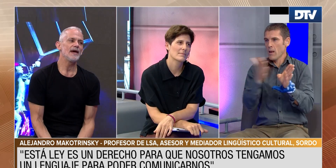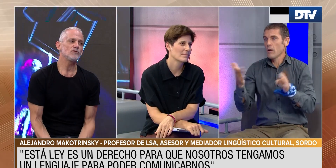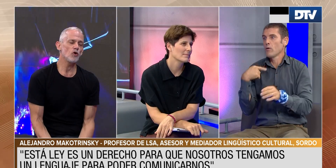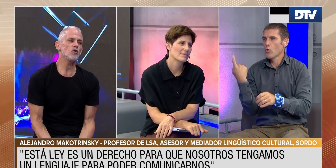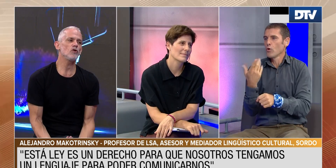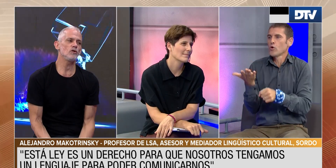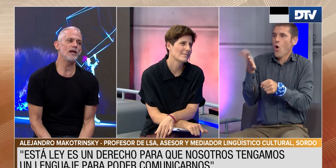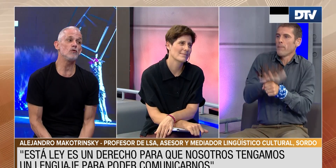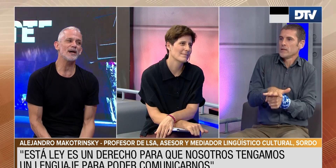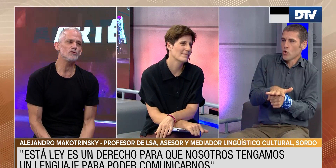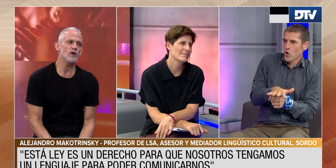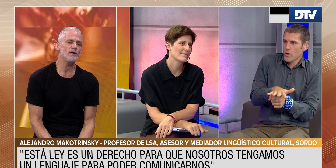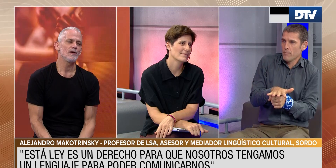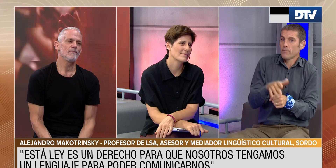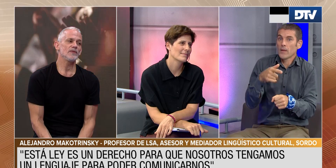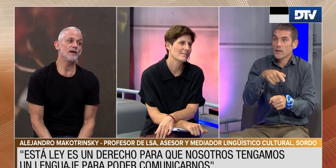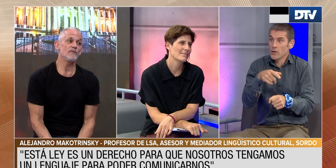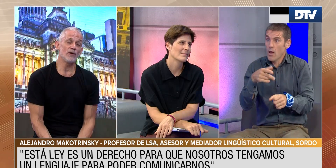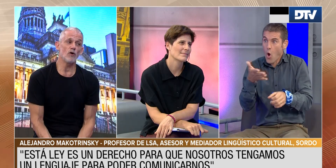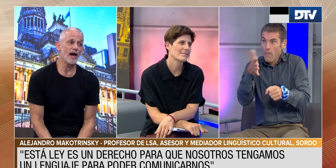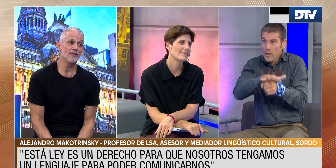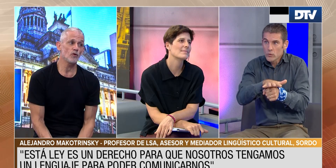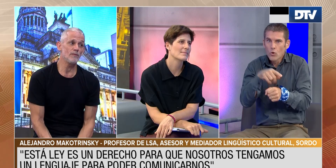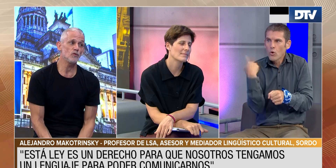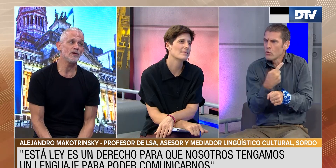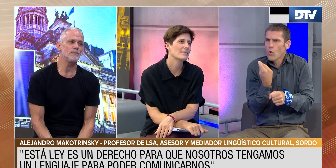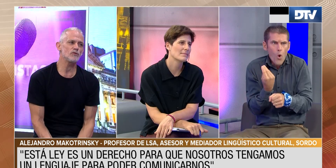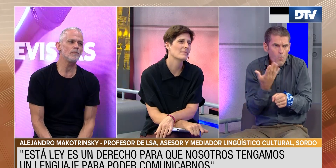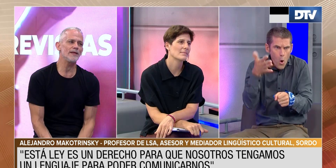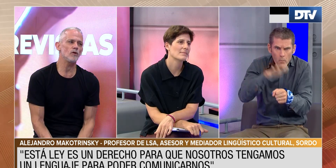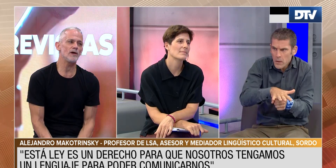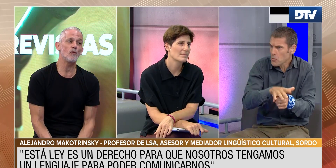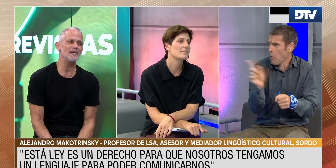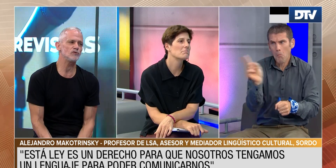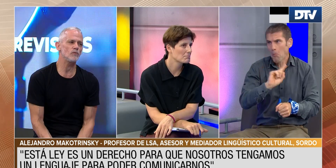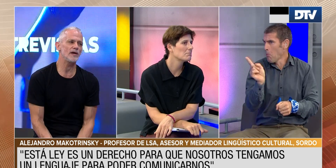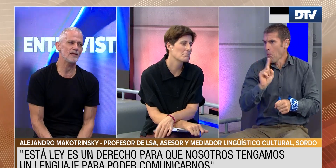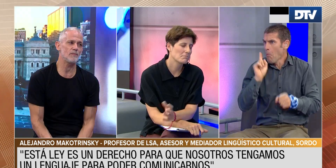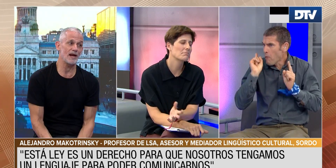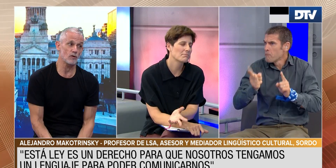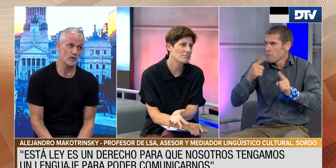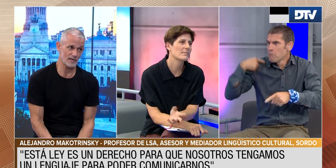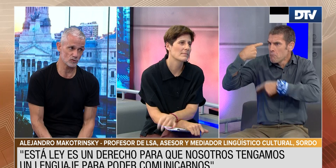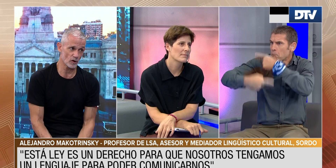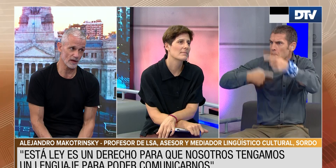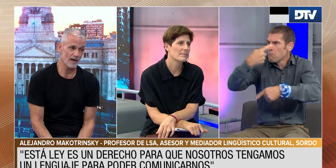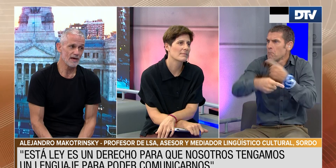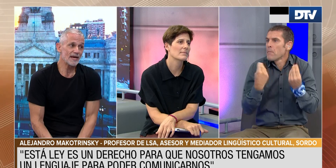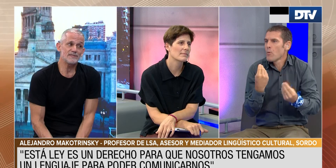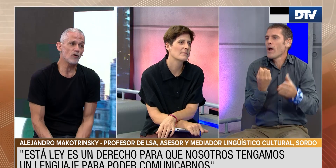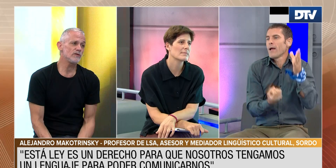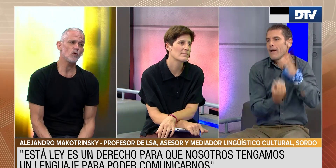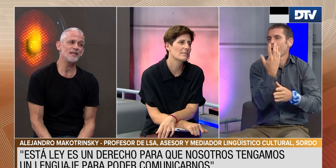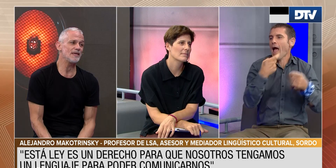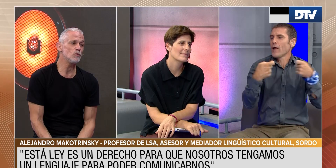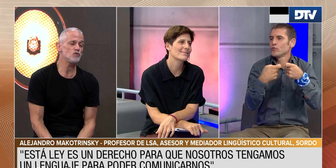ahí, toda la educación fue oral en todo el mundo y empezó un periodo de opresión muy grande para la comunidad sorda, que